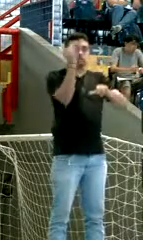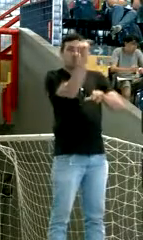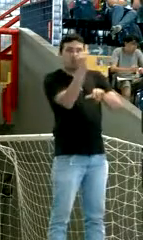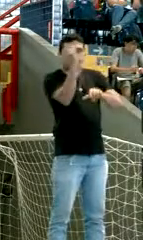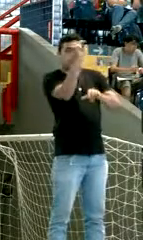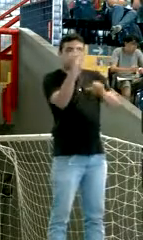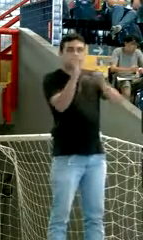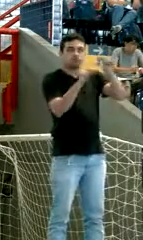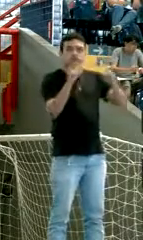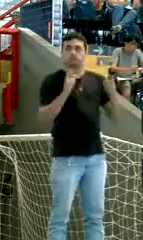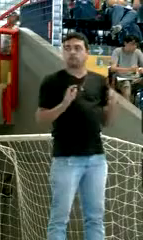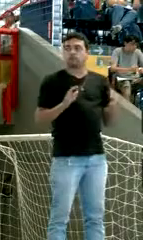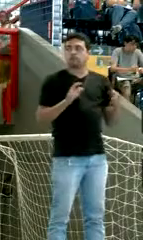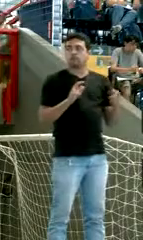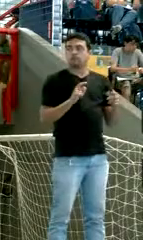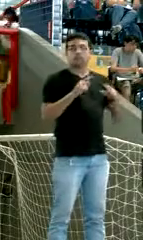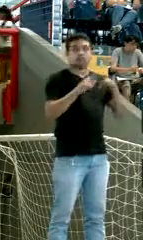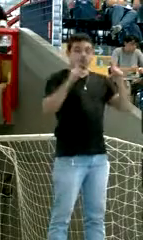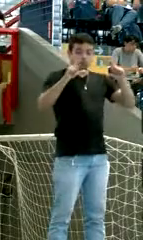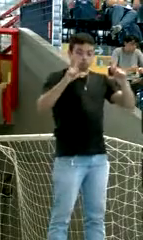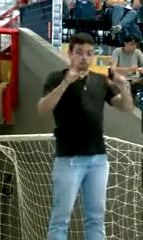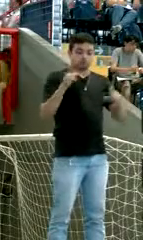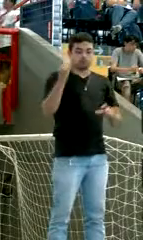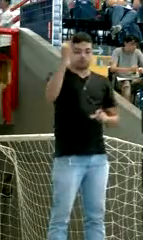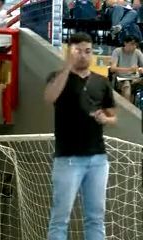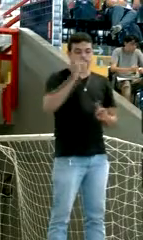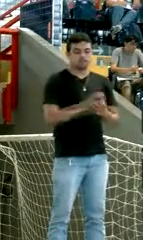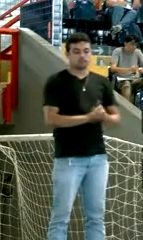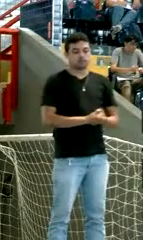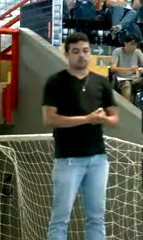Mas a fotografia é importante.